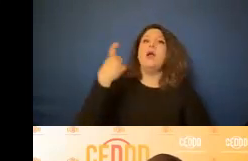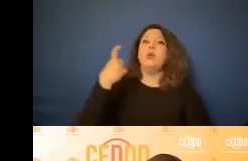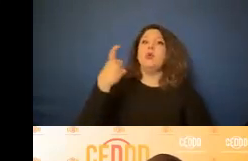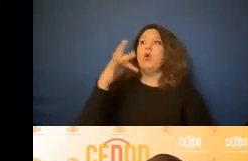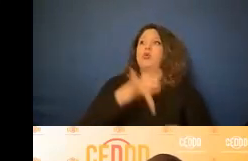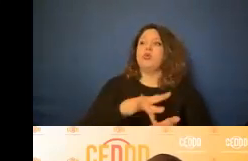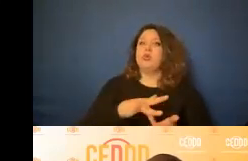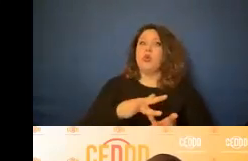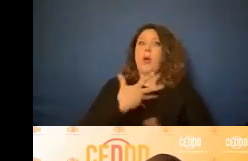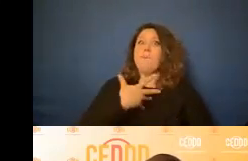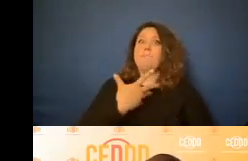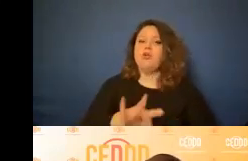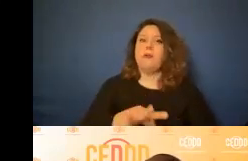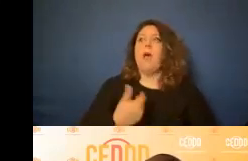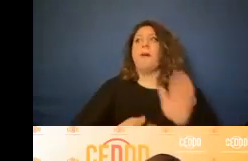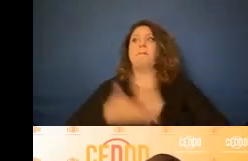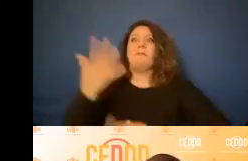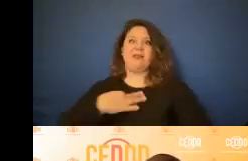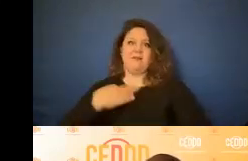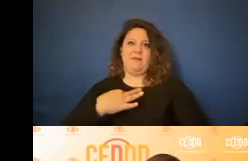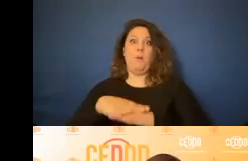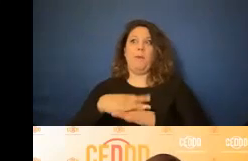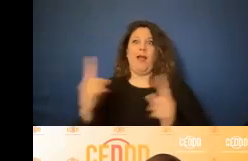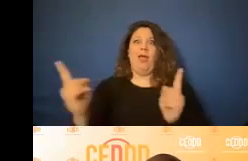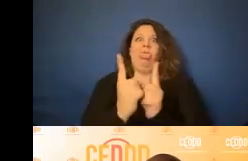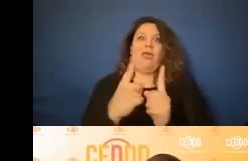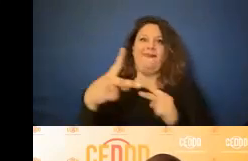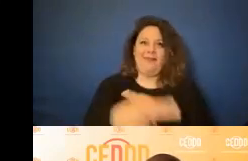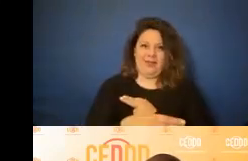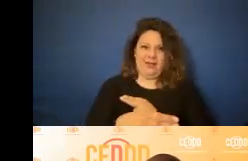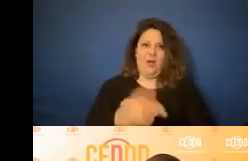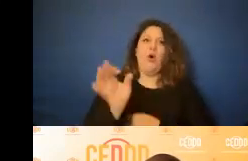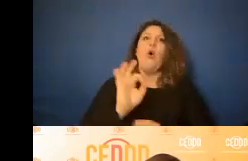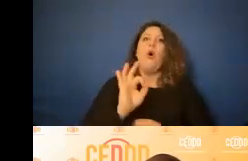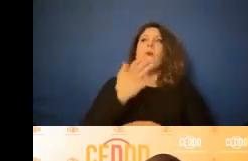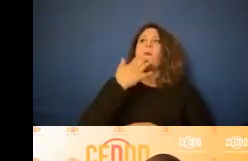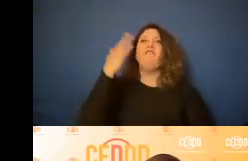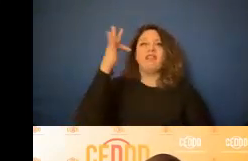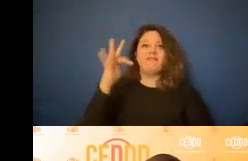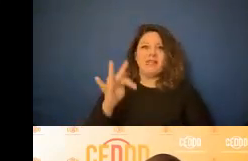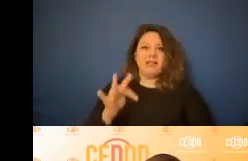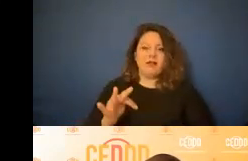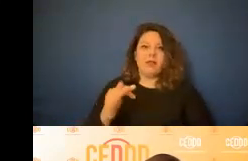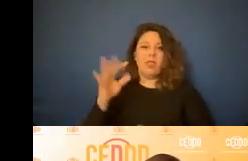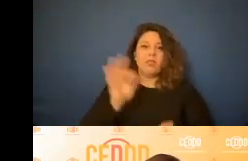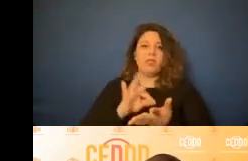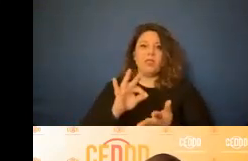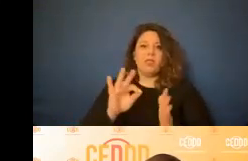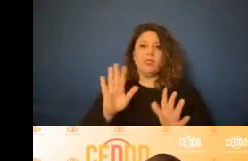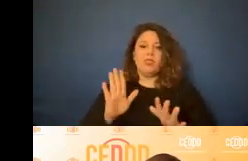baño para no coincidir. Temas de asentismo que de repente desaparecen. Un niño que